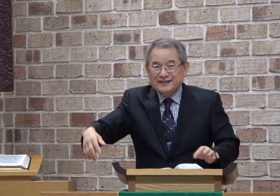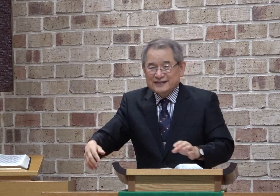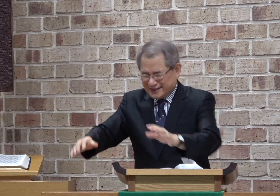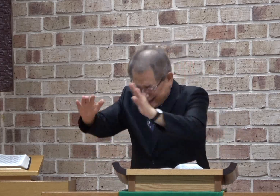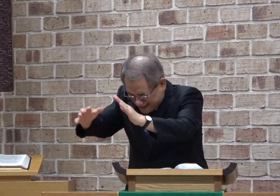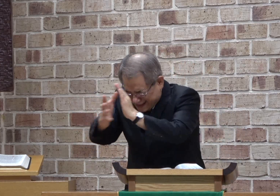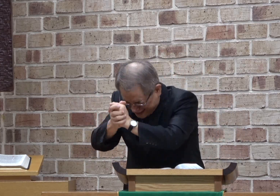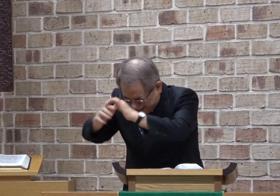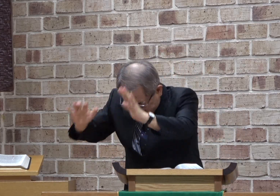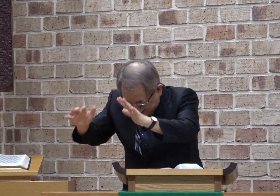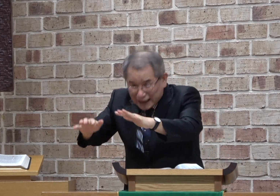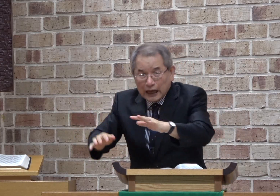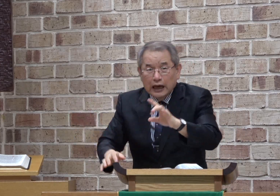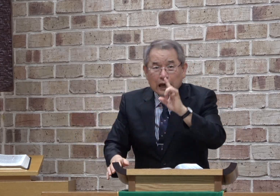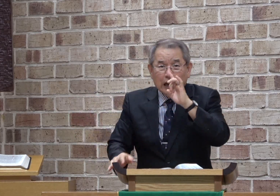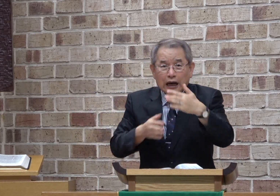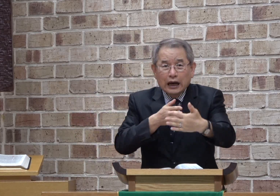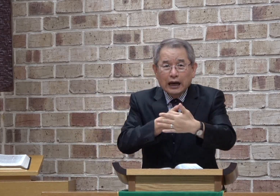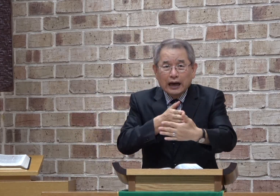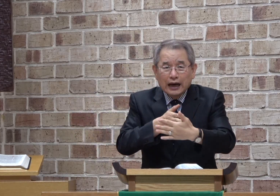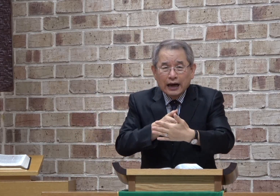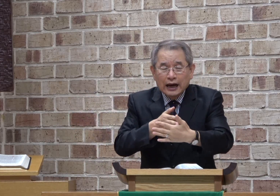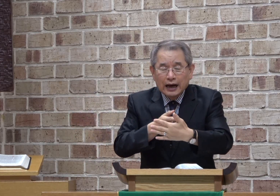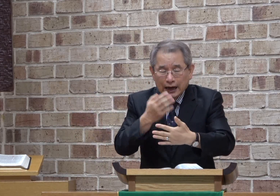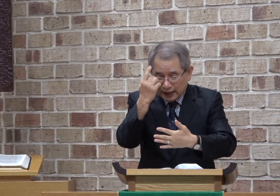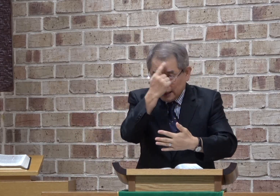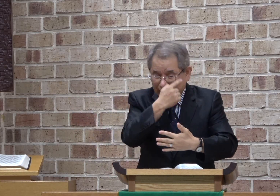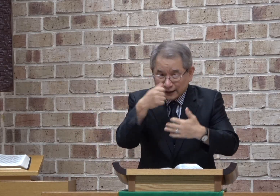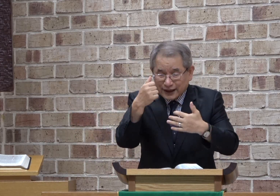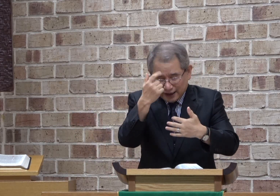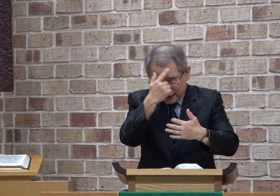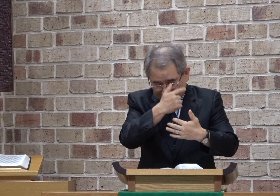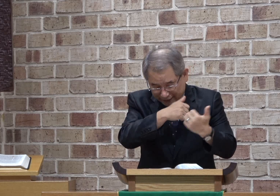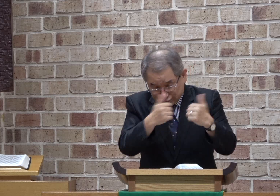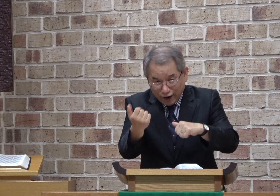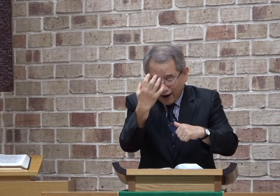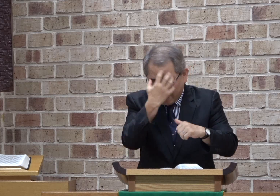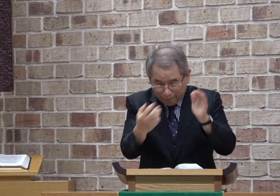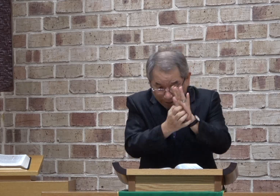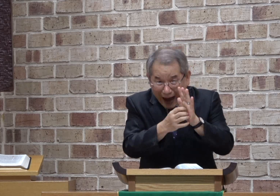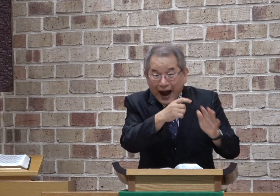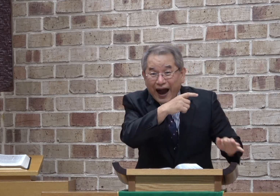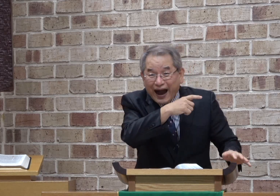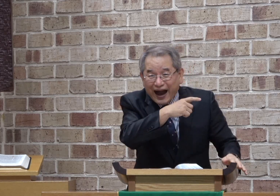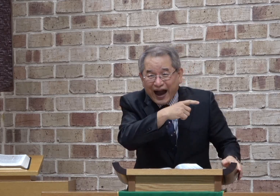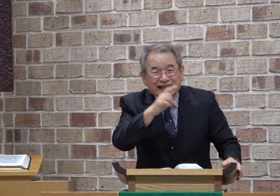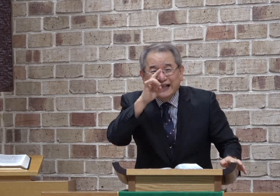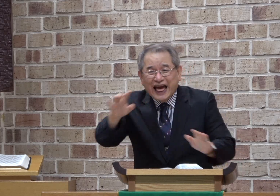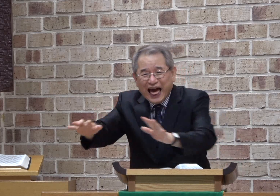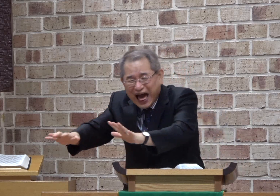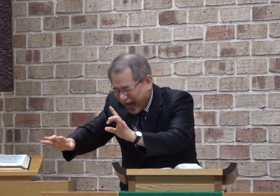그것을 보고 우리도 할 수 있겠구나 하고는 그 아이를 불러다 기도했습니다. 그런데 치유가 되지